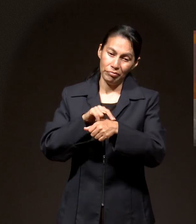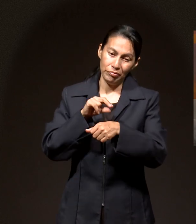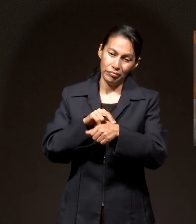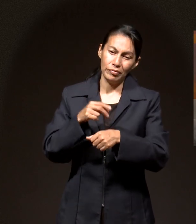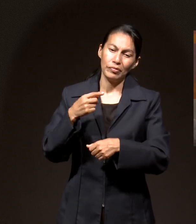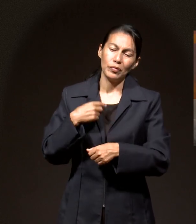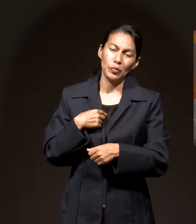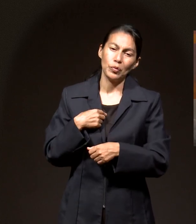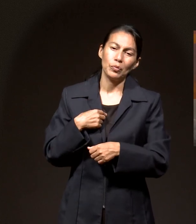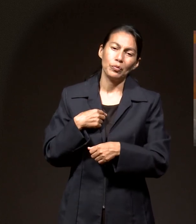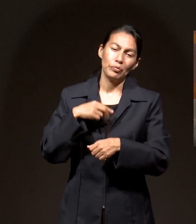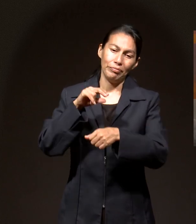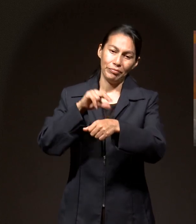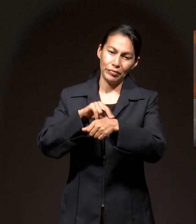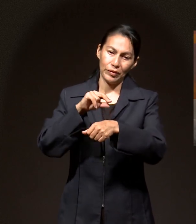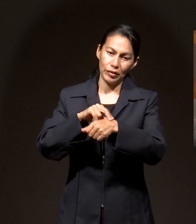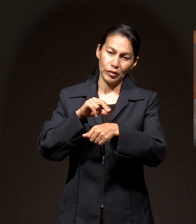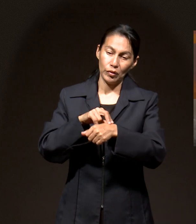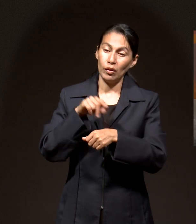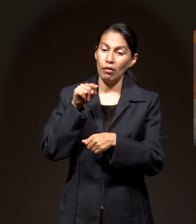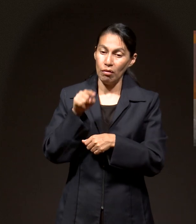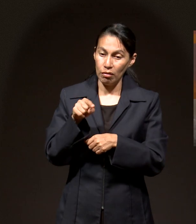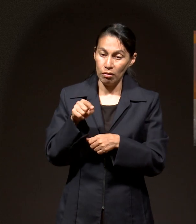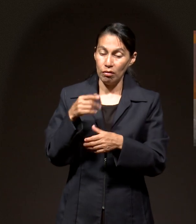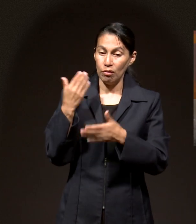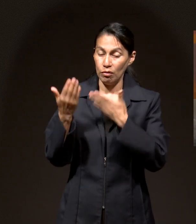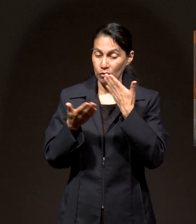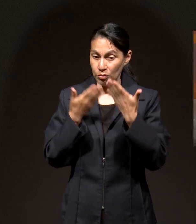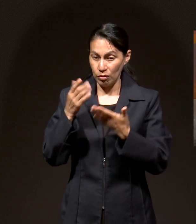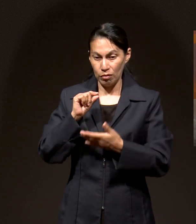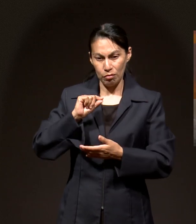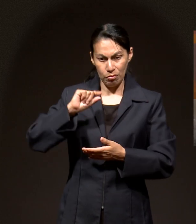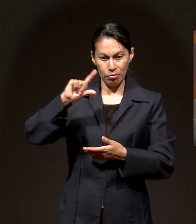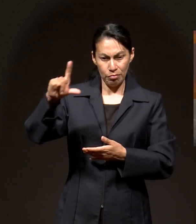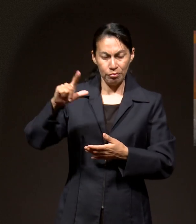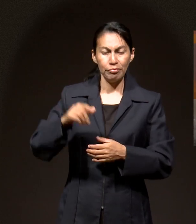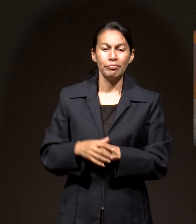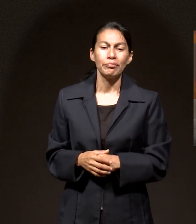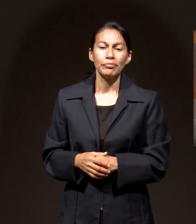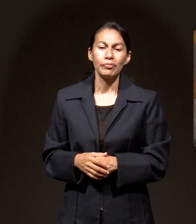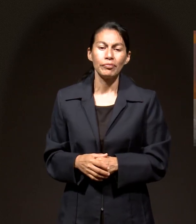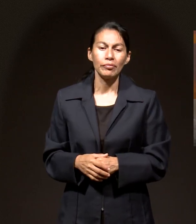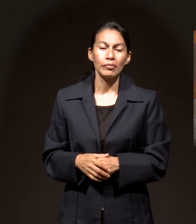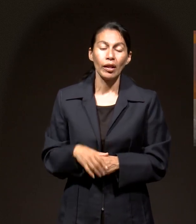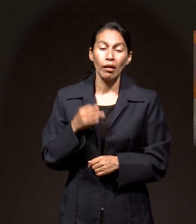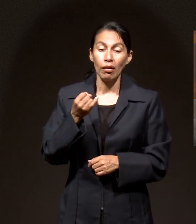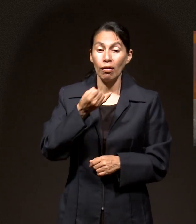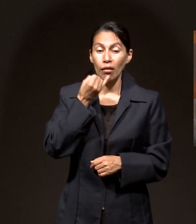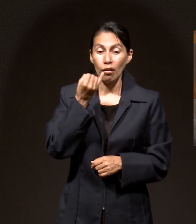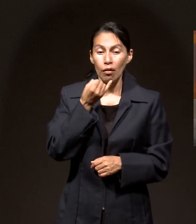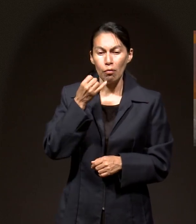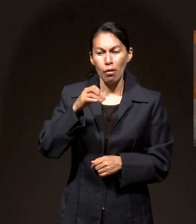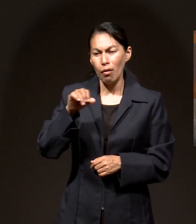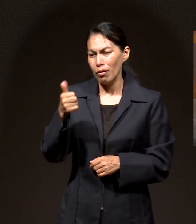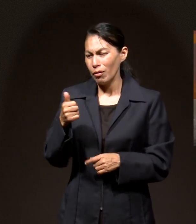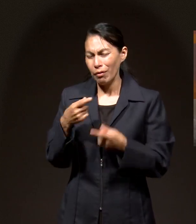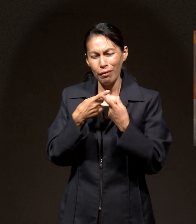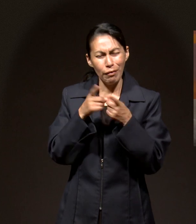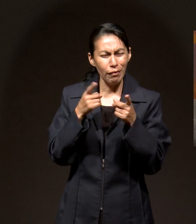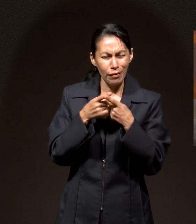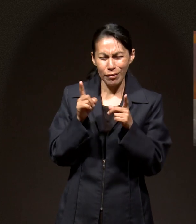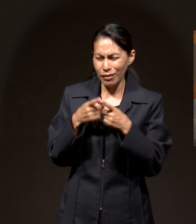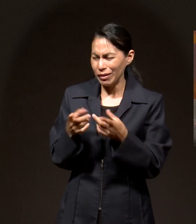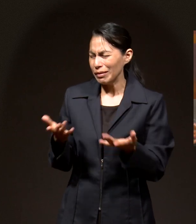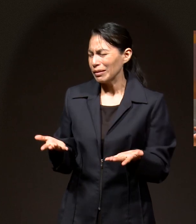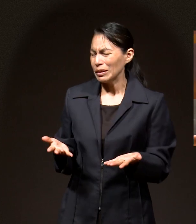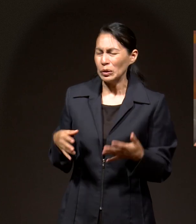parte profesional, que yo iba como médico general a empezar una especialidad, un idioma también diferente, el idioma médico en otro